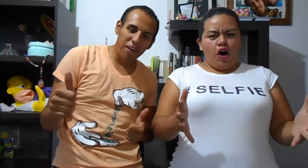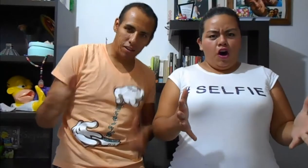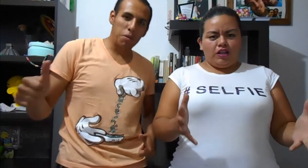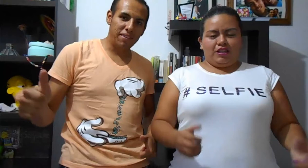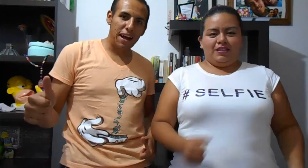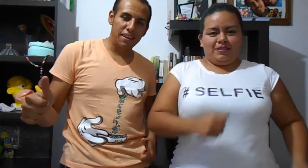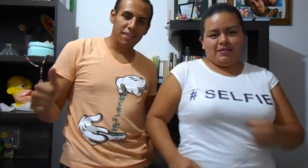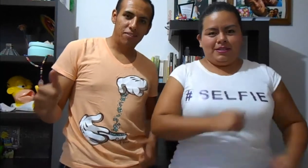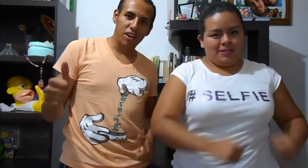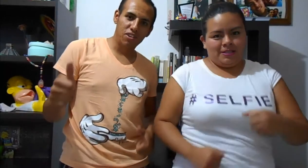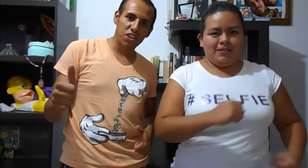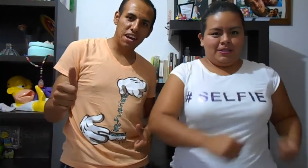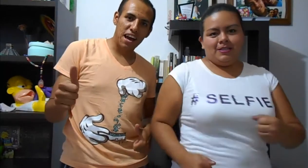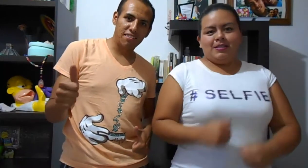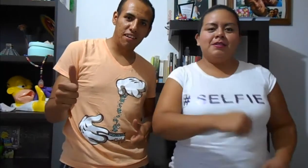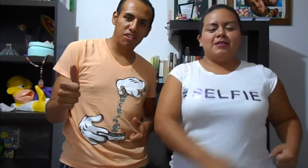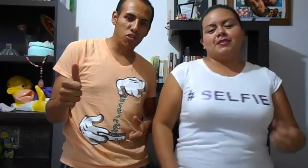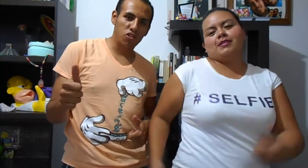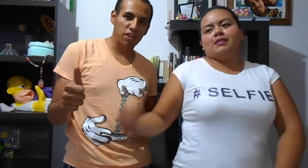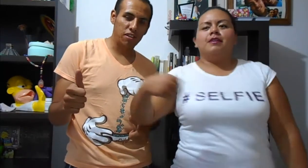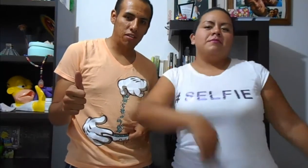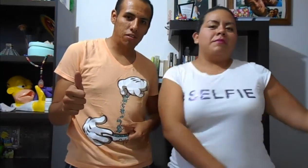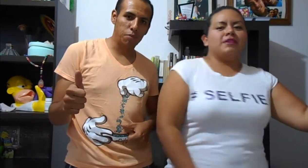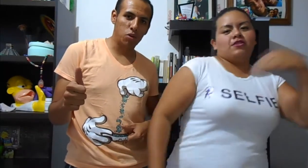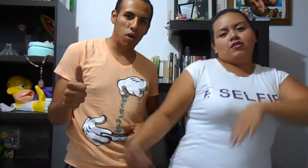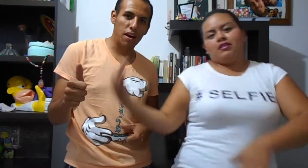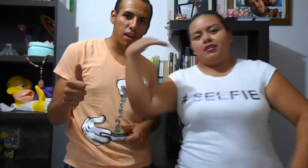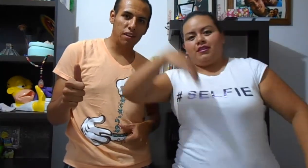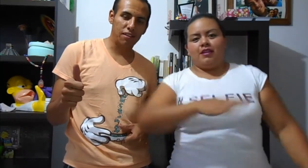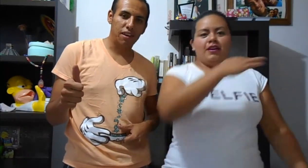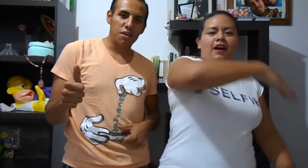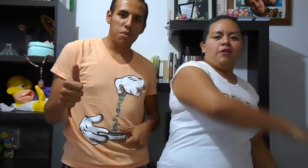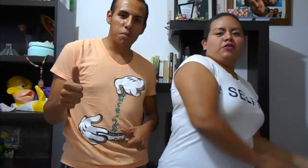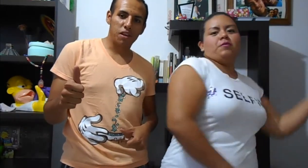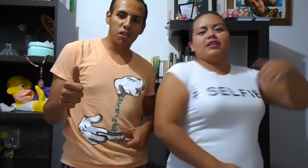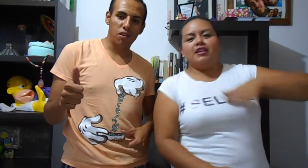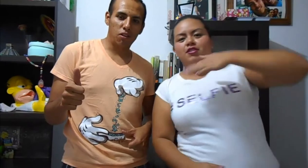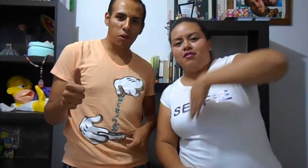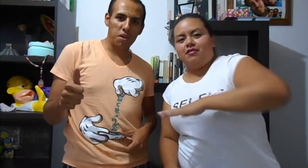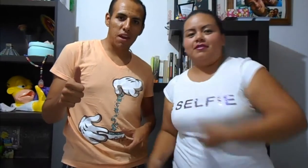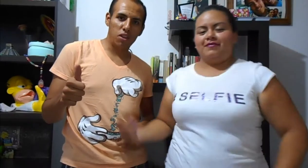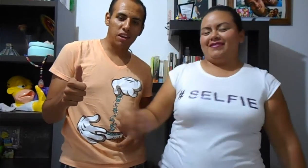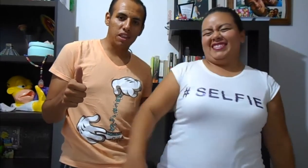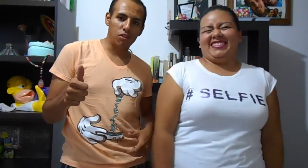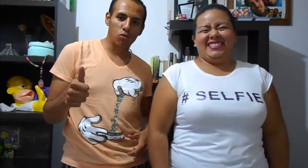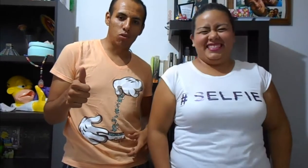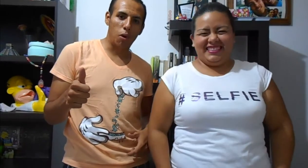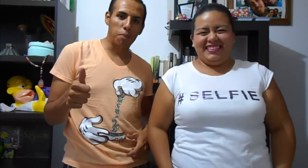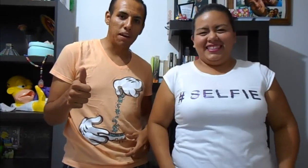¡Chavos! ¿Cómo están? Buenos días, tardes, noches, Bienvenidos madrugadas. a otro Bienvenidos a otro videíto. video de aquí de sus